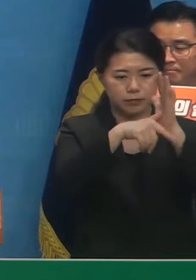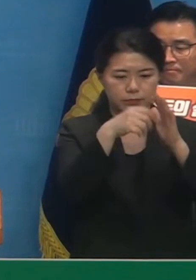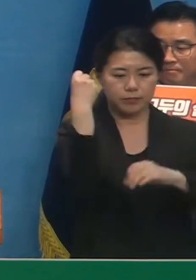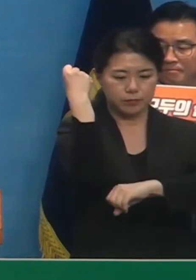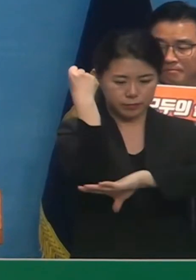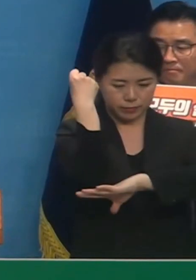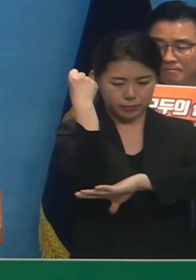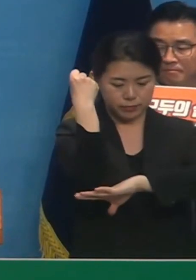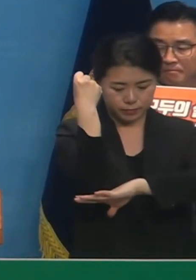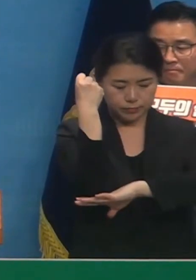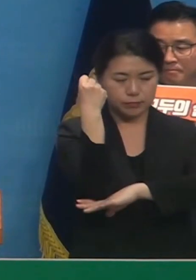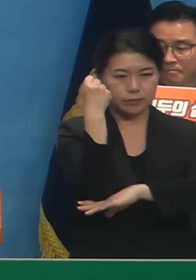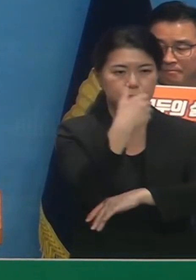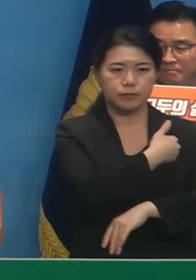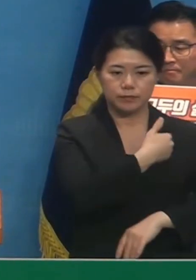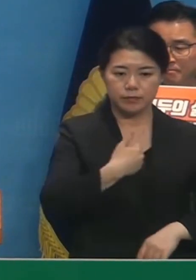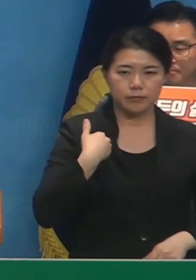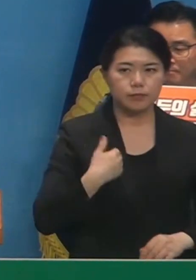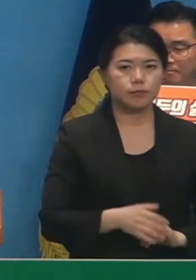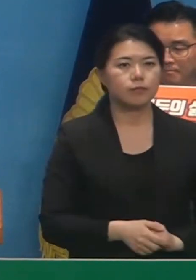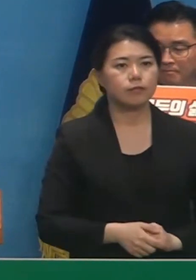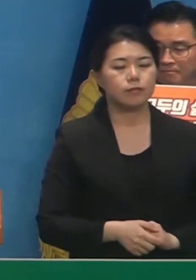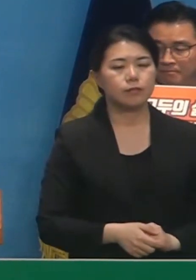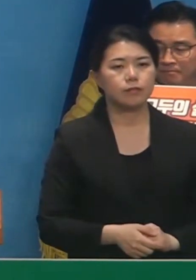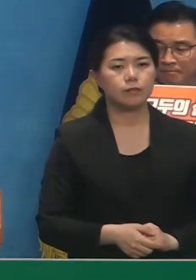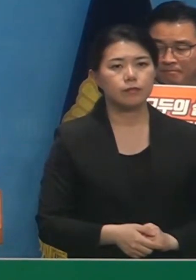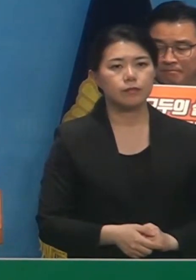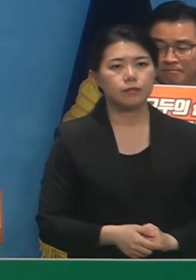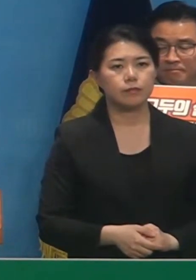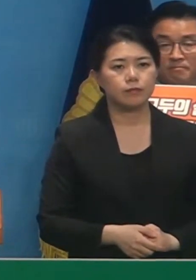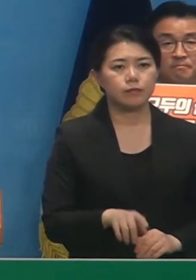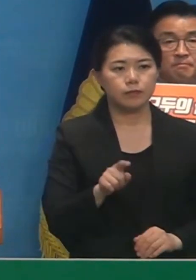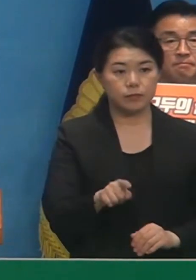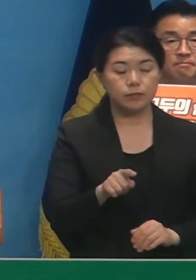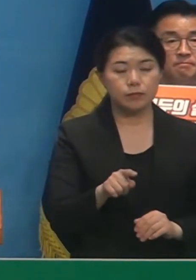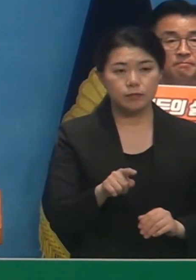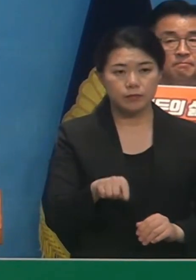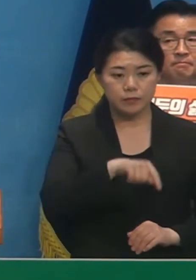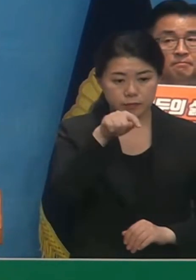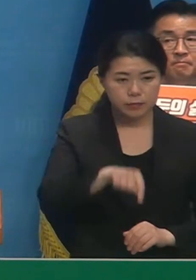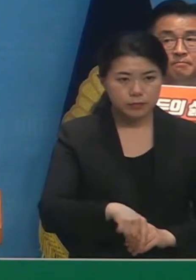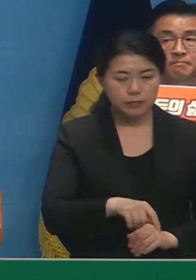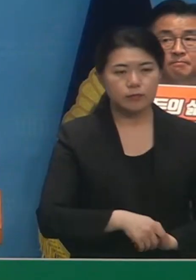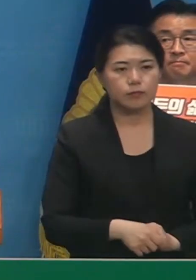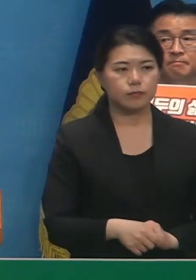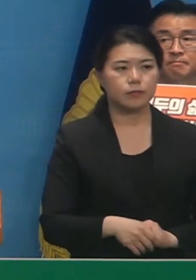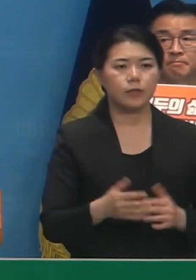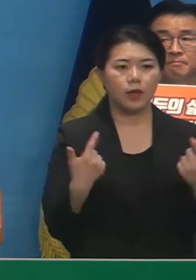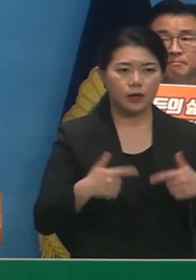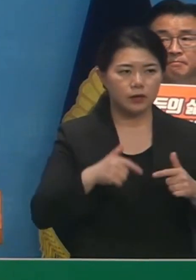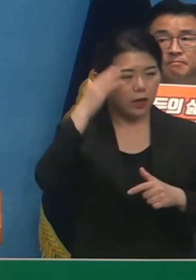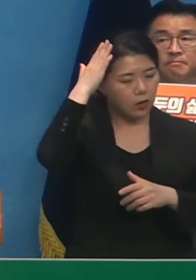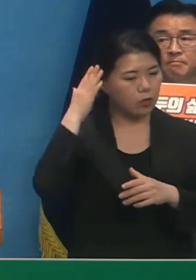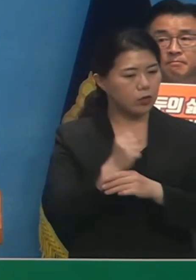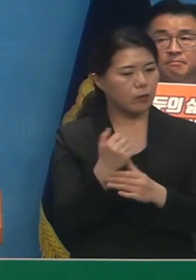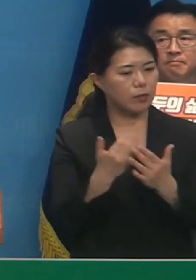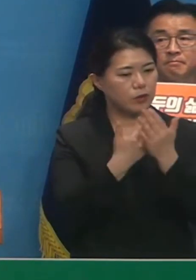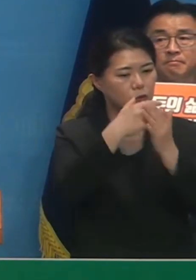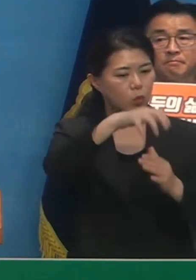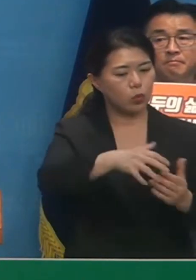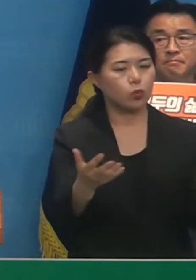축을 든든히 떠받쳐 왔습니다. 그 중심에는 언제나 우리 석탄